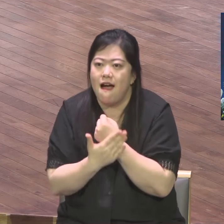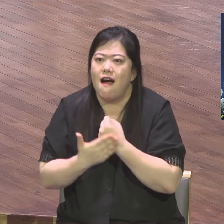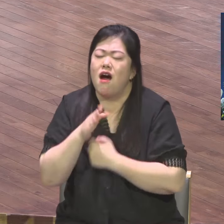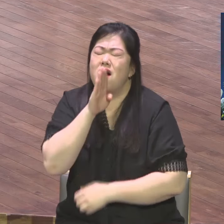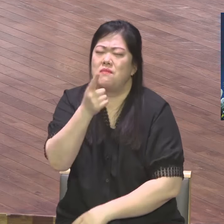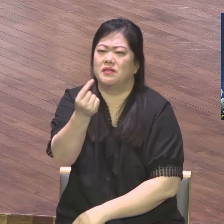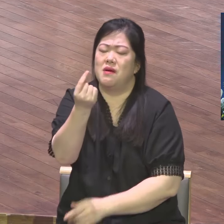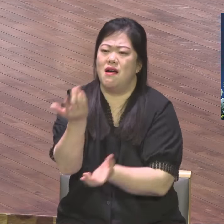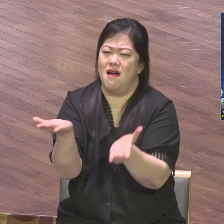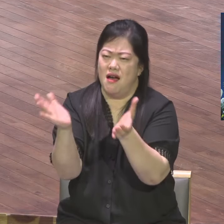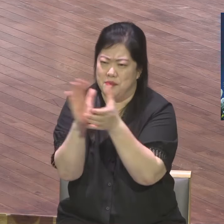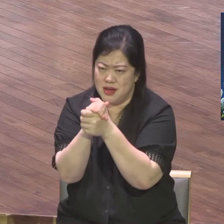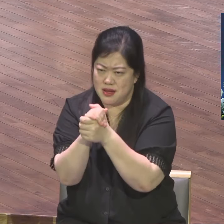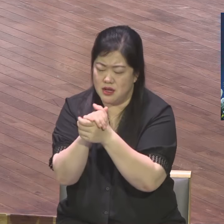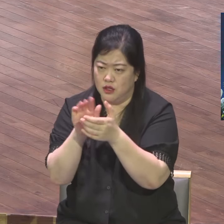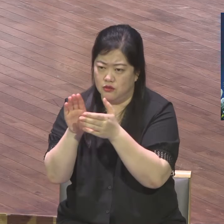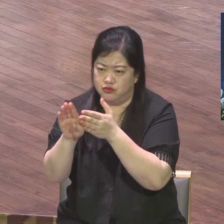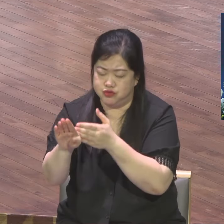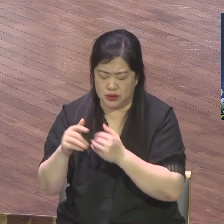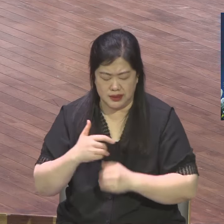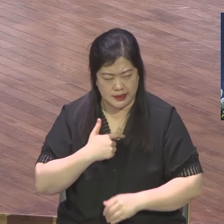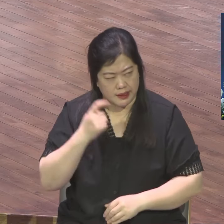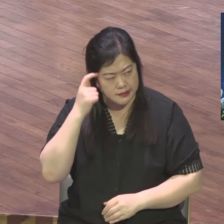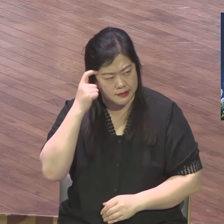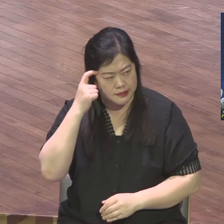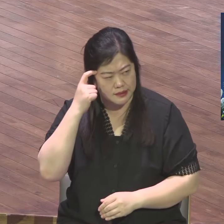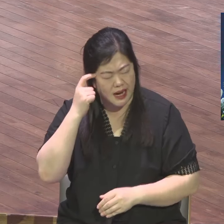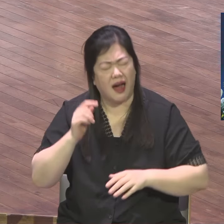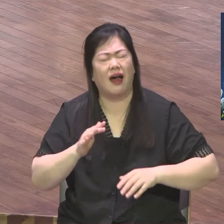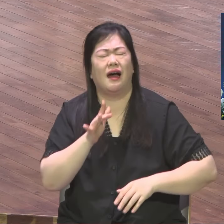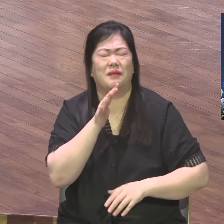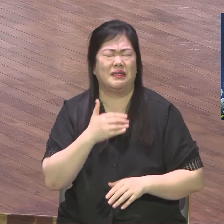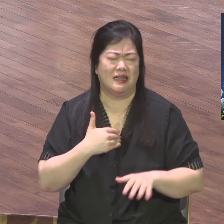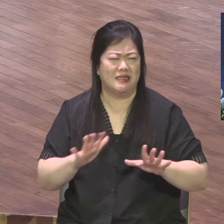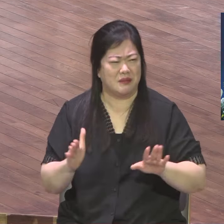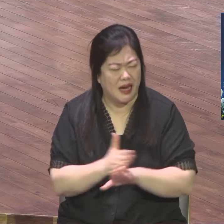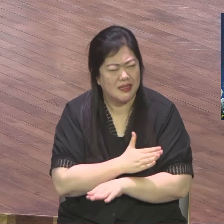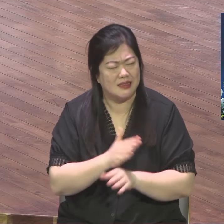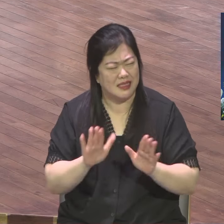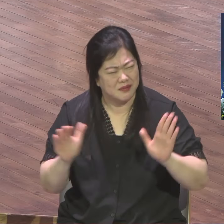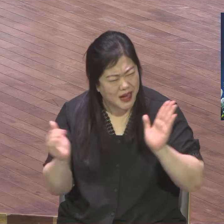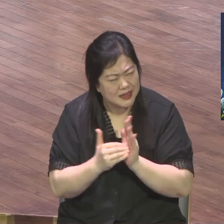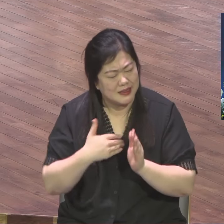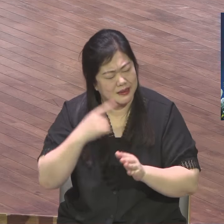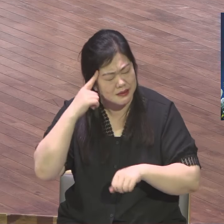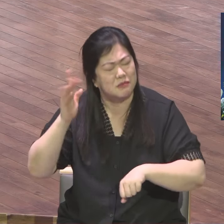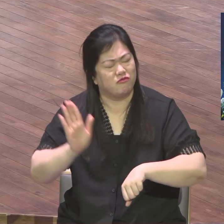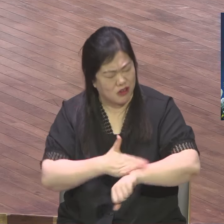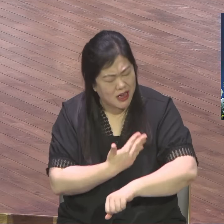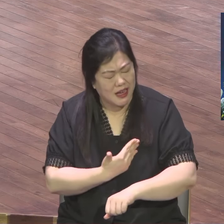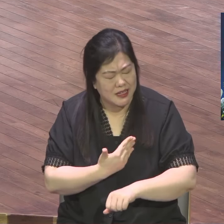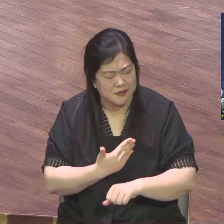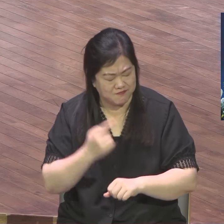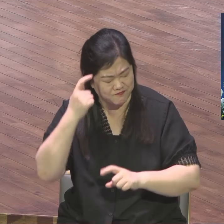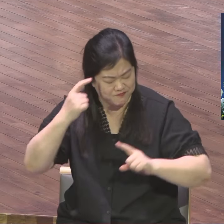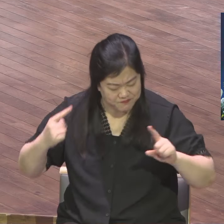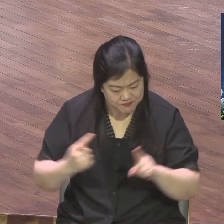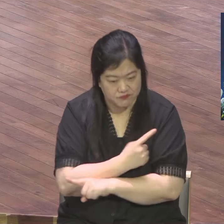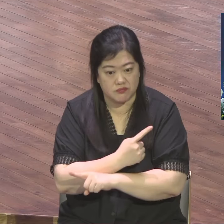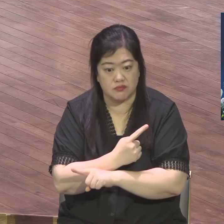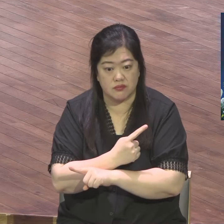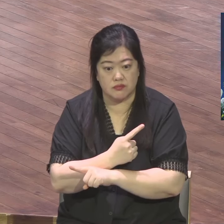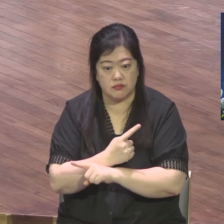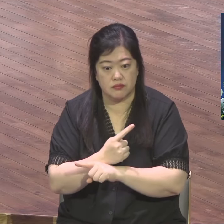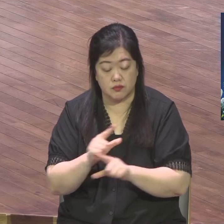말씀이 각인, 뿌리, 체질, 자기를 통제할 만큼, 자기 성격을 통제할 만큼, 습관을 통제할 만큼,